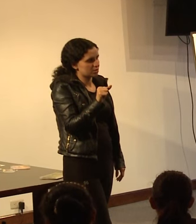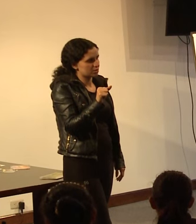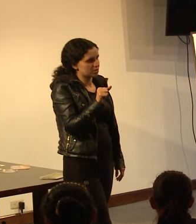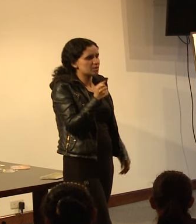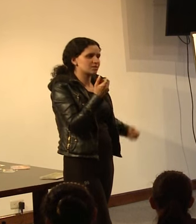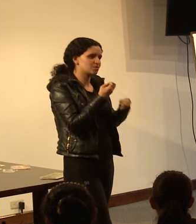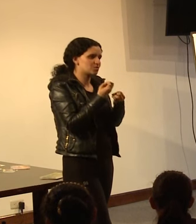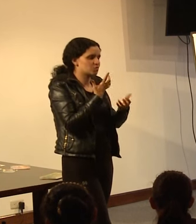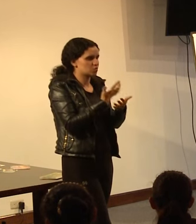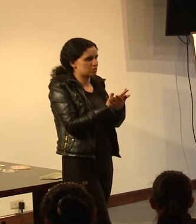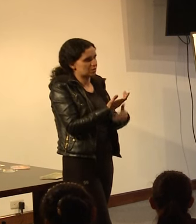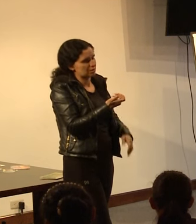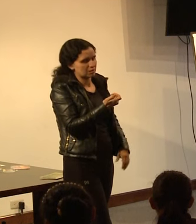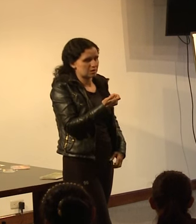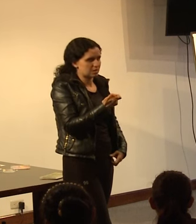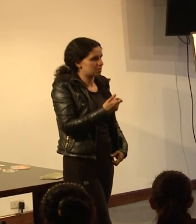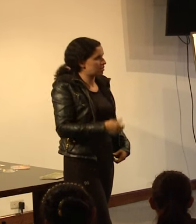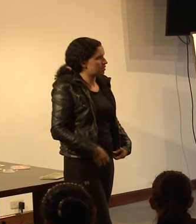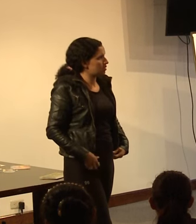Casi.